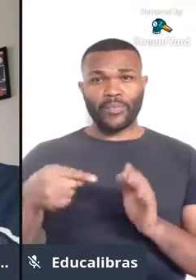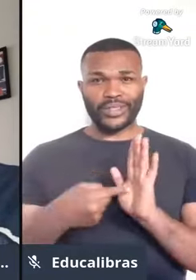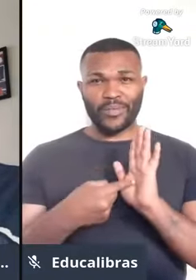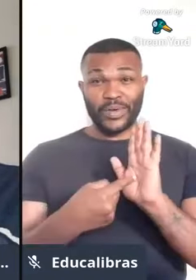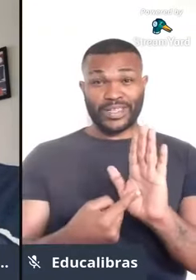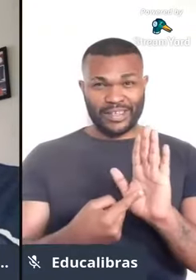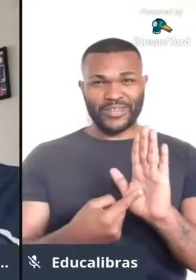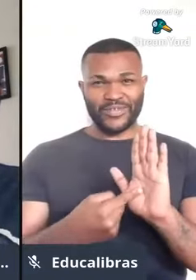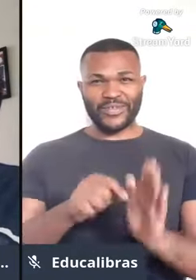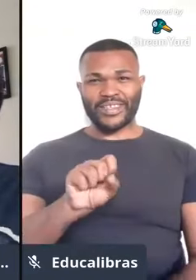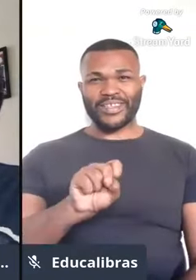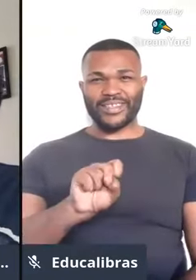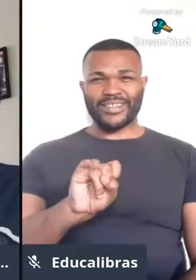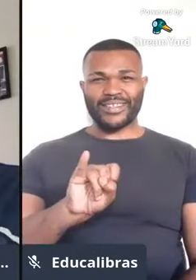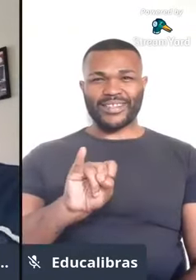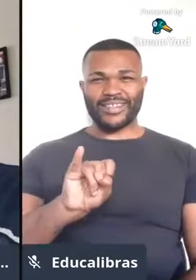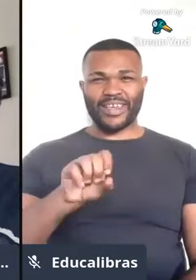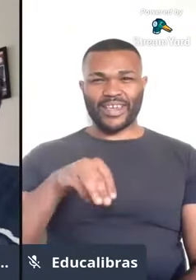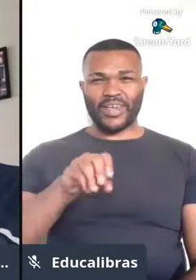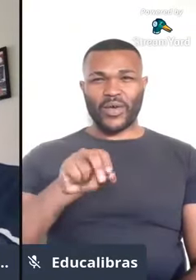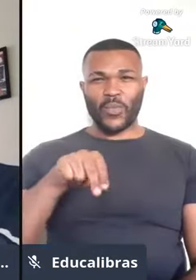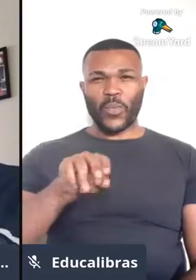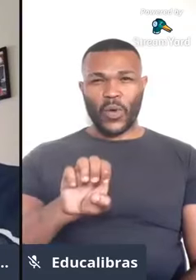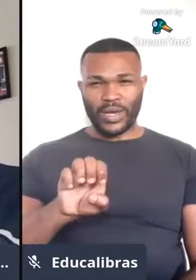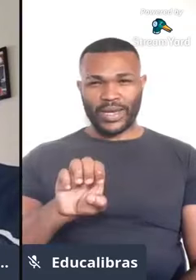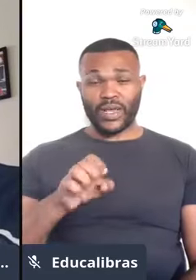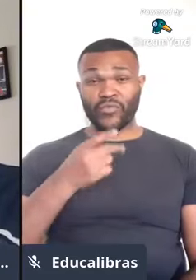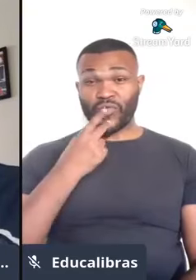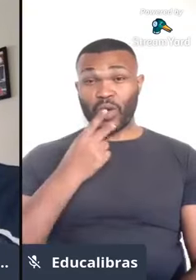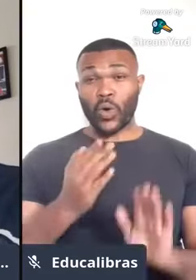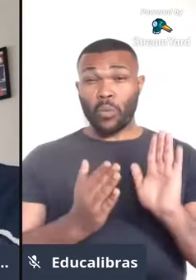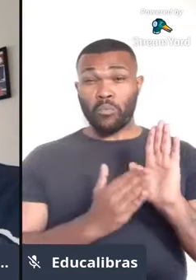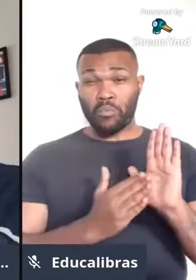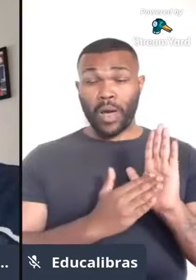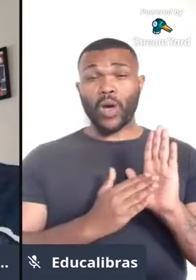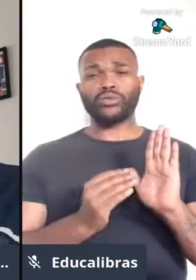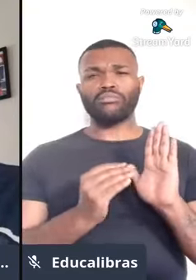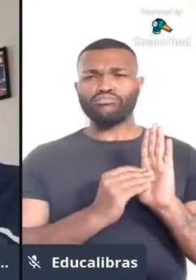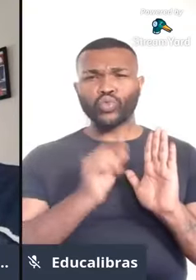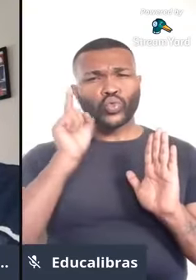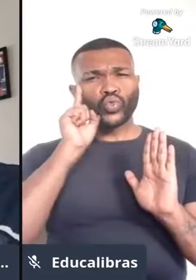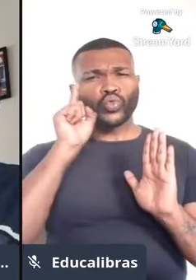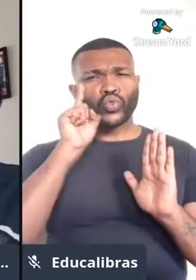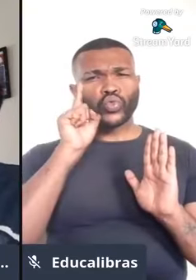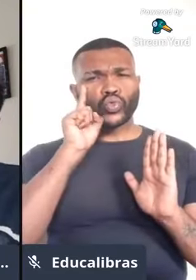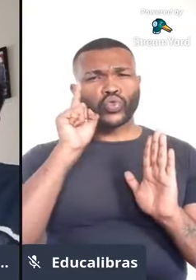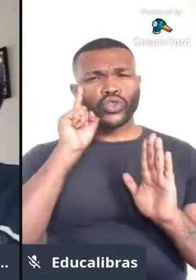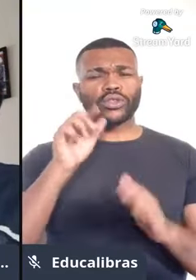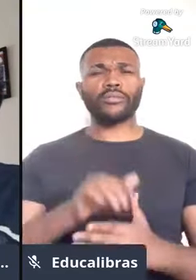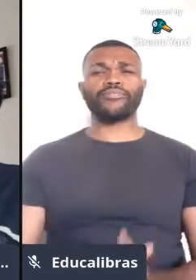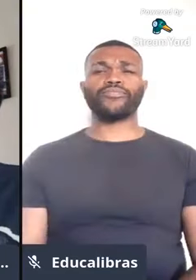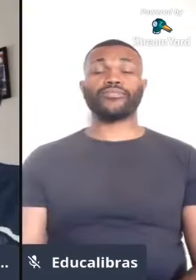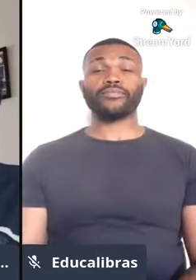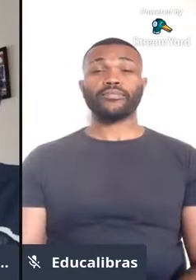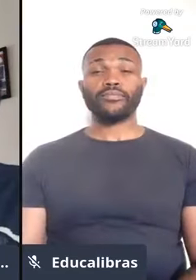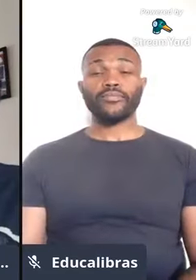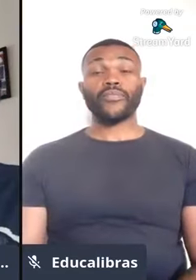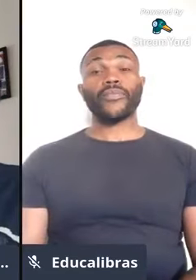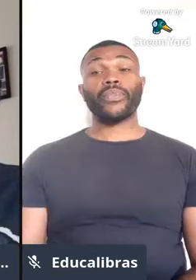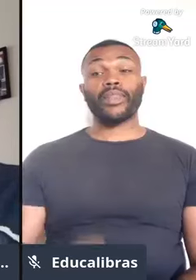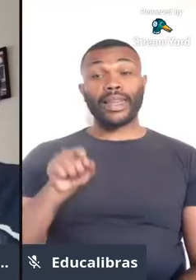ocasião. Não, ela está falando da pauta diária, né? Sim, ela está falando da pauta diária. Então, esse é o ponto